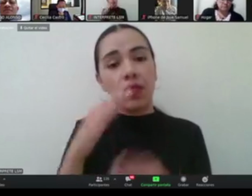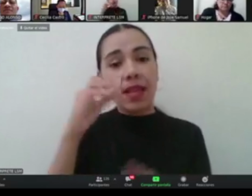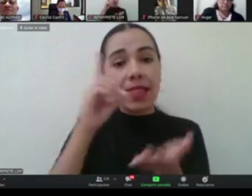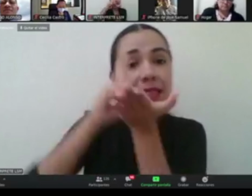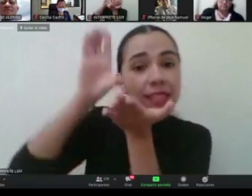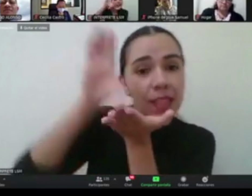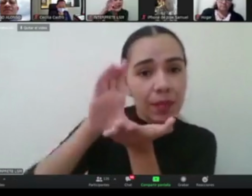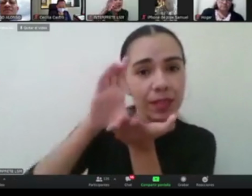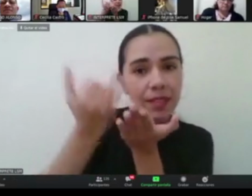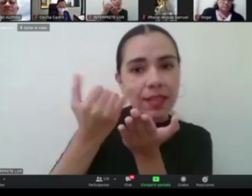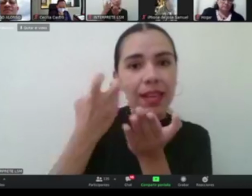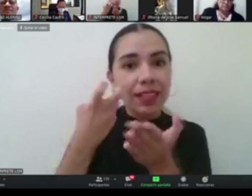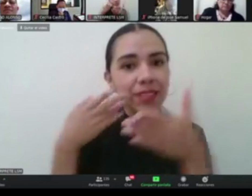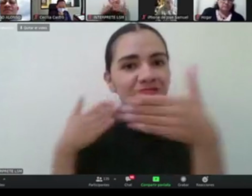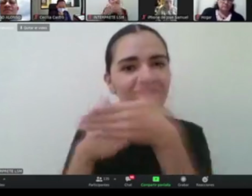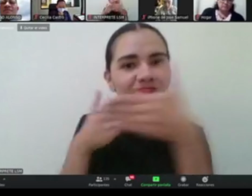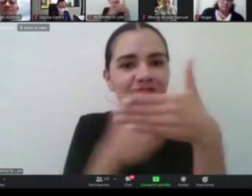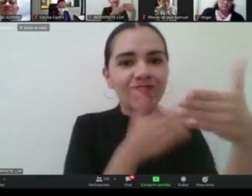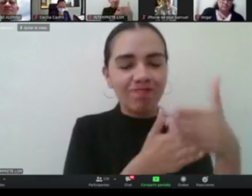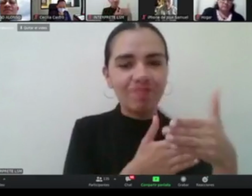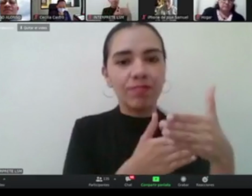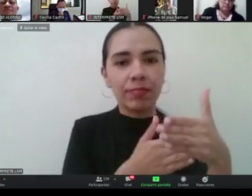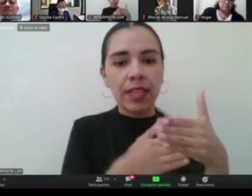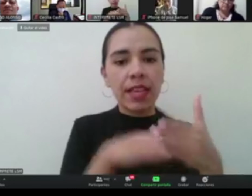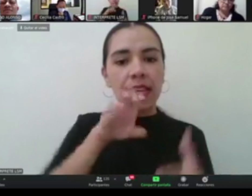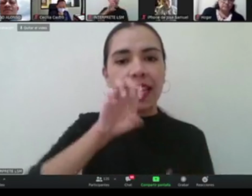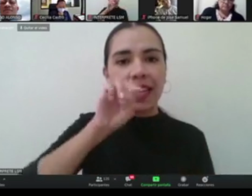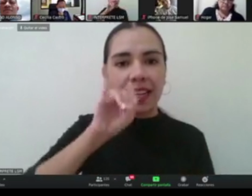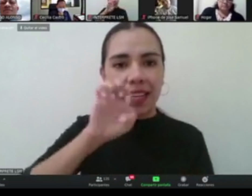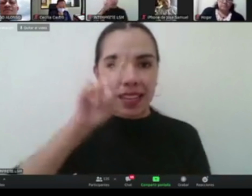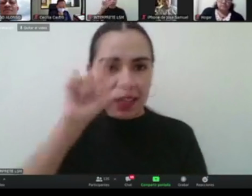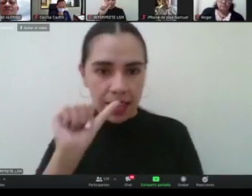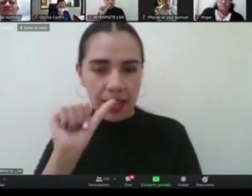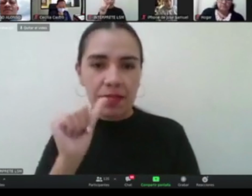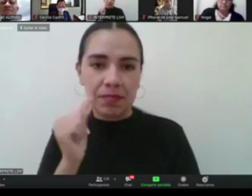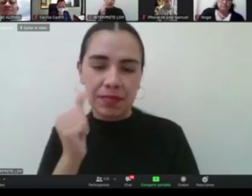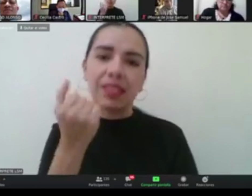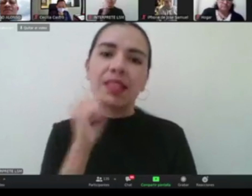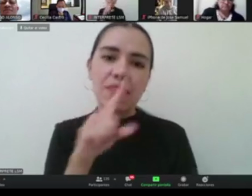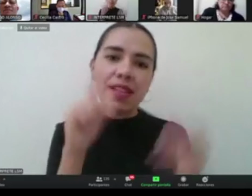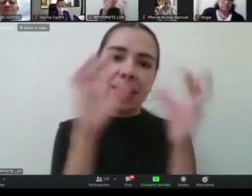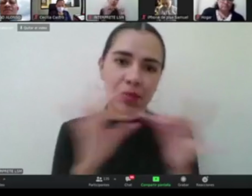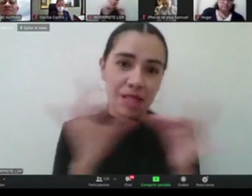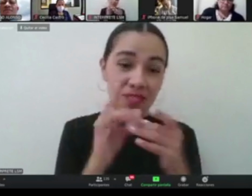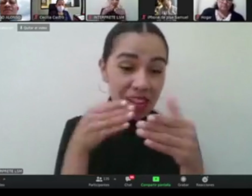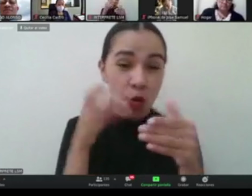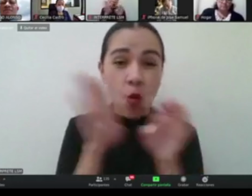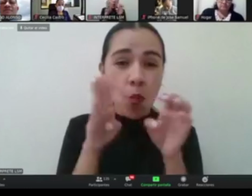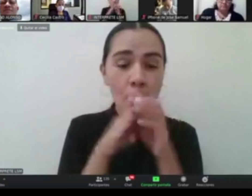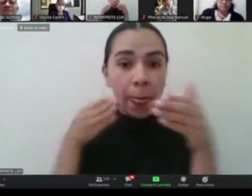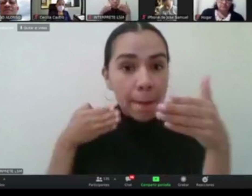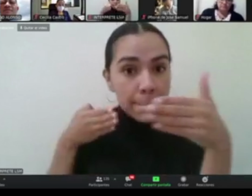sobre estas barreras también. Eneida, reitera como estas barreras